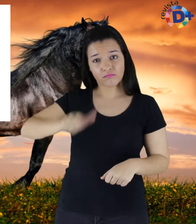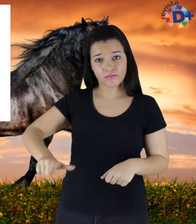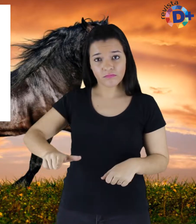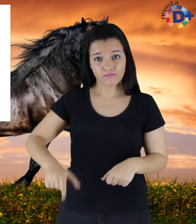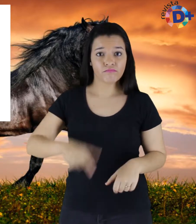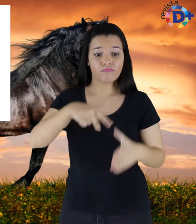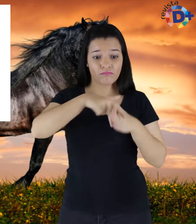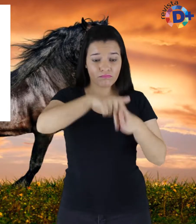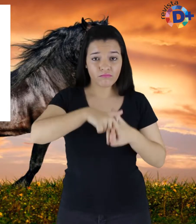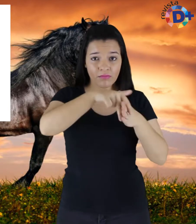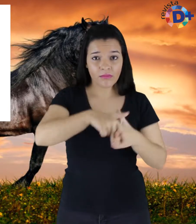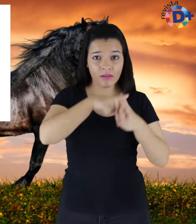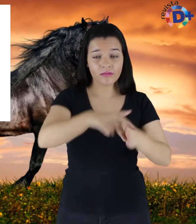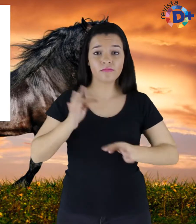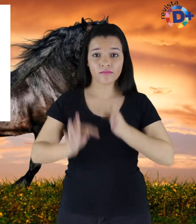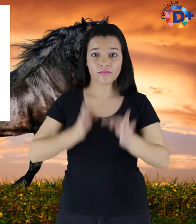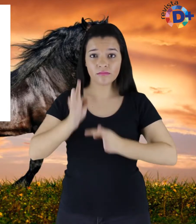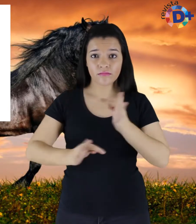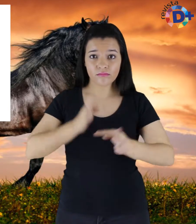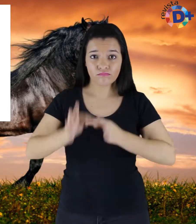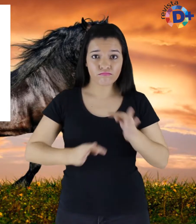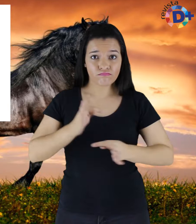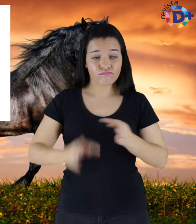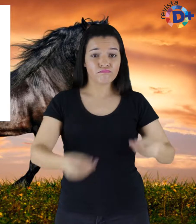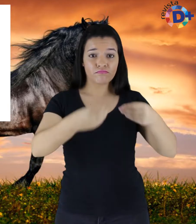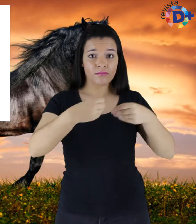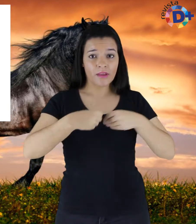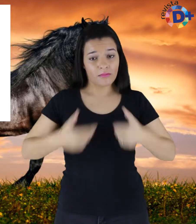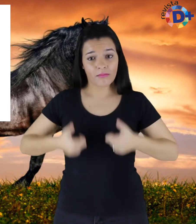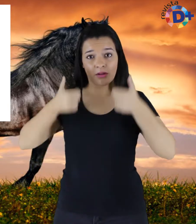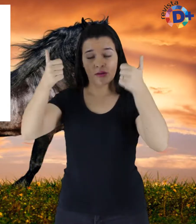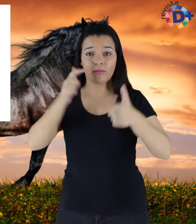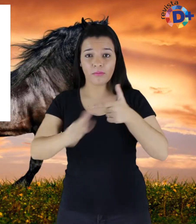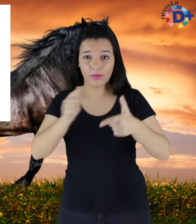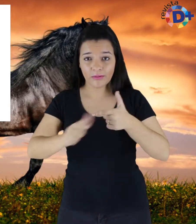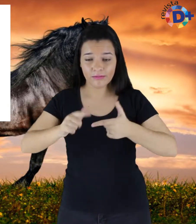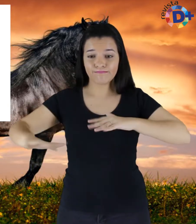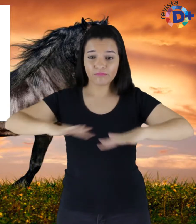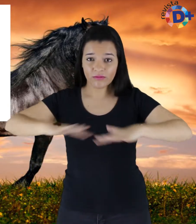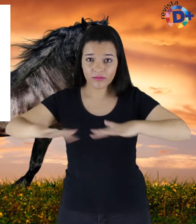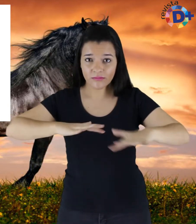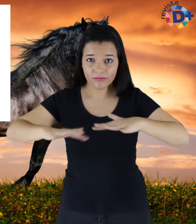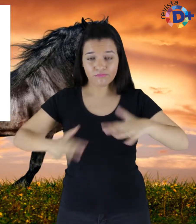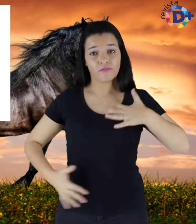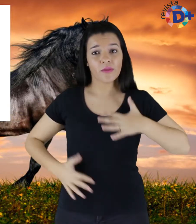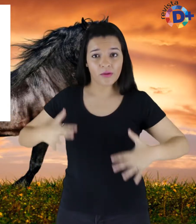cavalo agem para superar danos sensoriais motores e cognitivos e